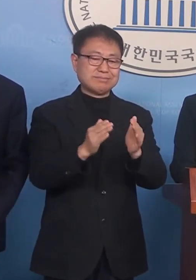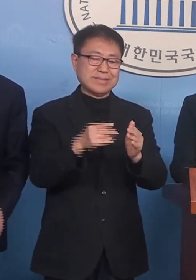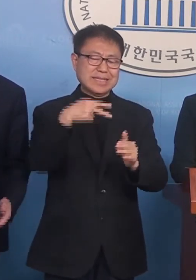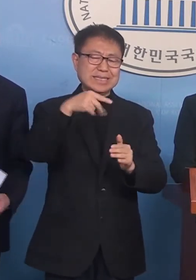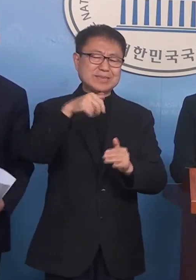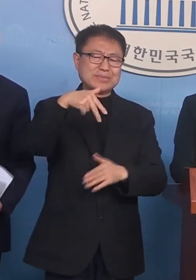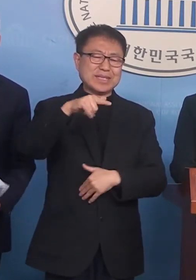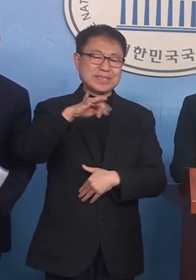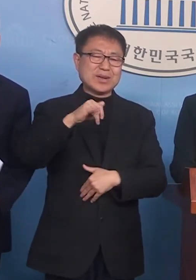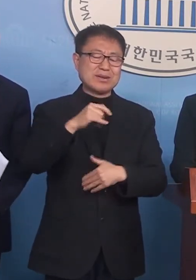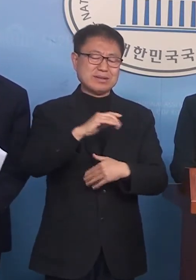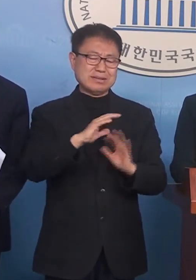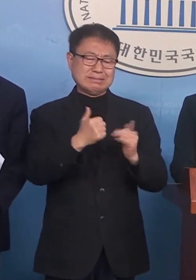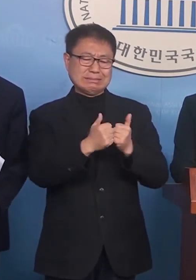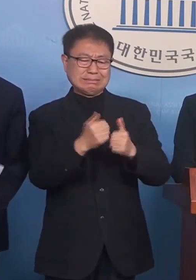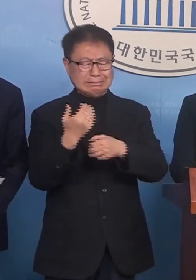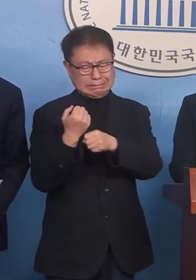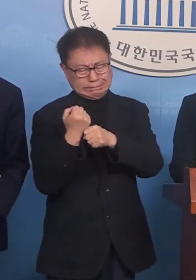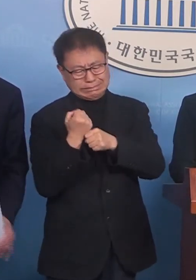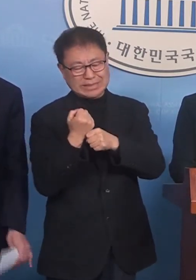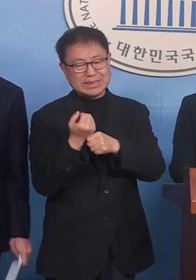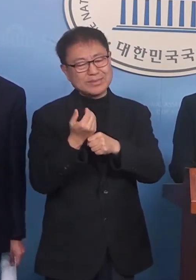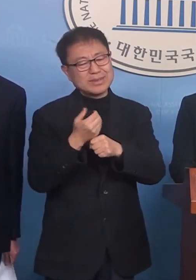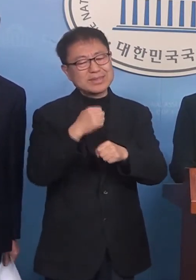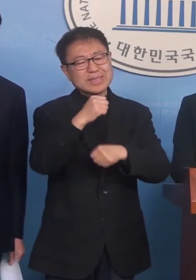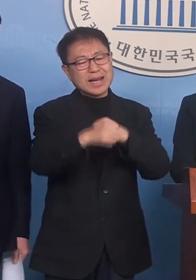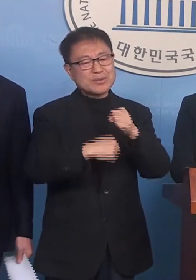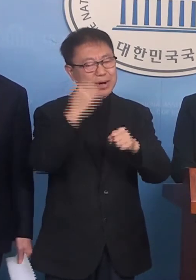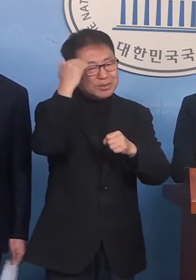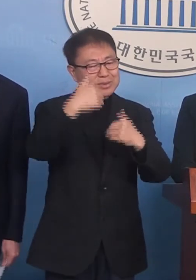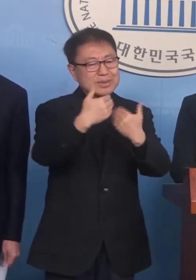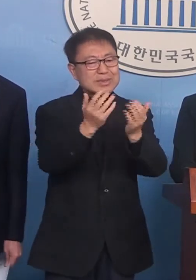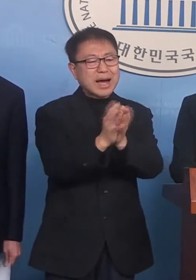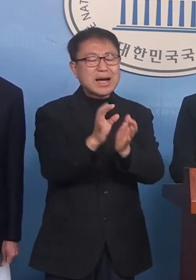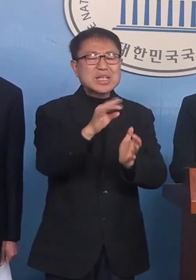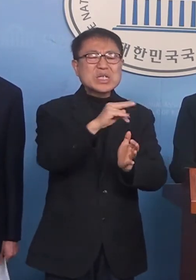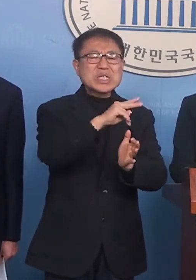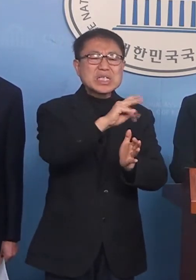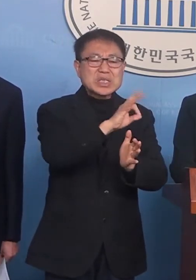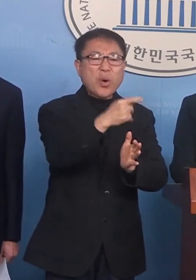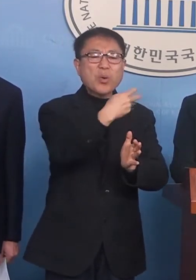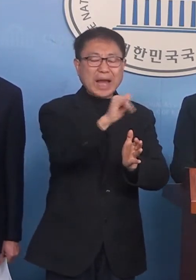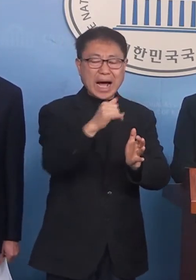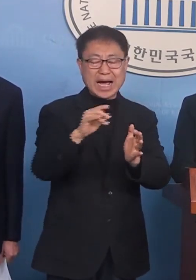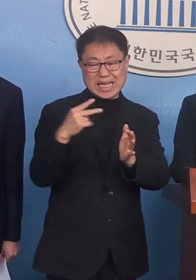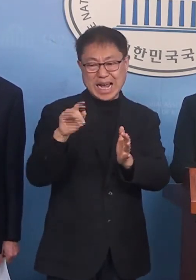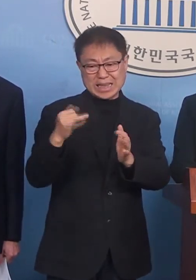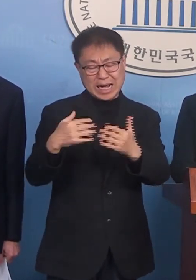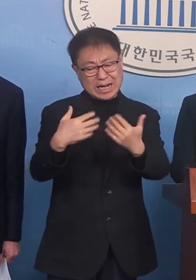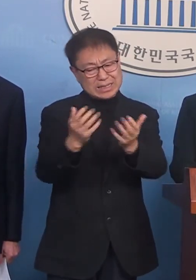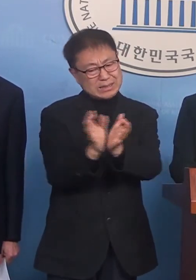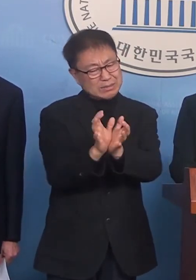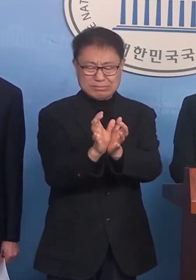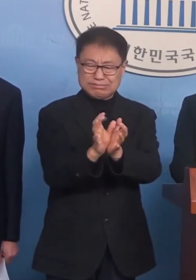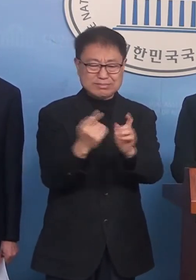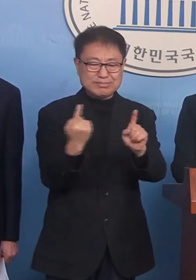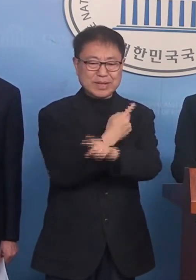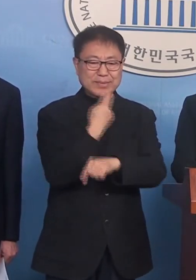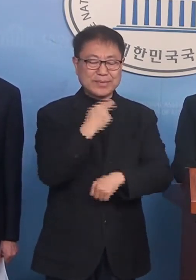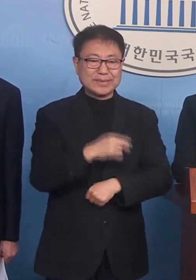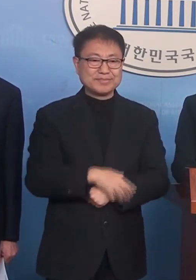신재철 의원에게 기대를 걸었지만 자유한국당이 여당일 때도 야당일 때도 획기적인 변화와